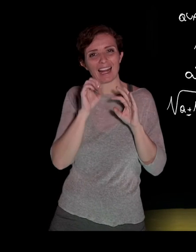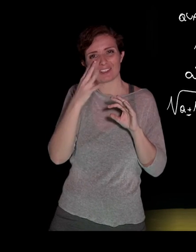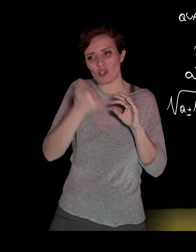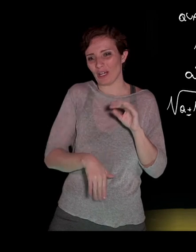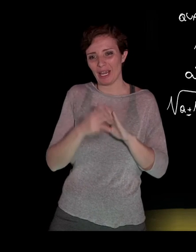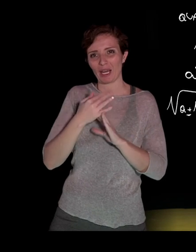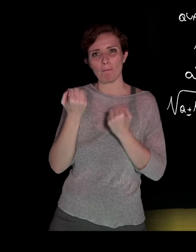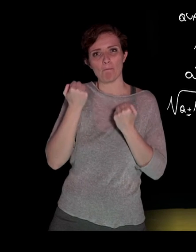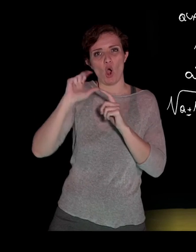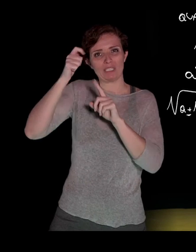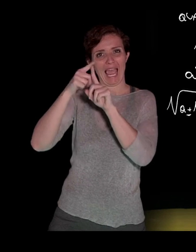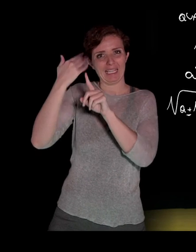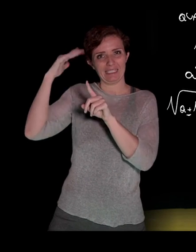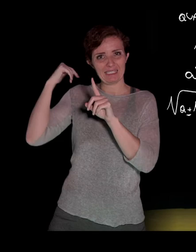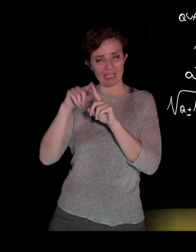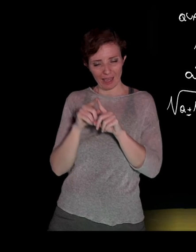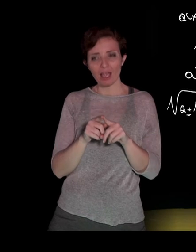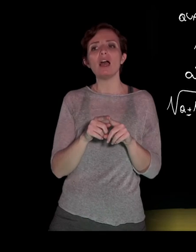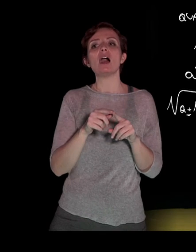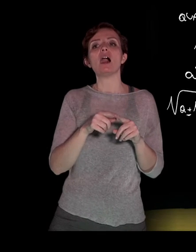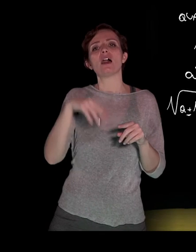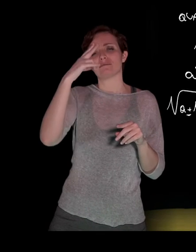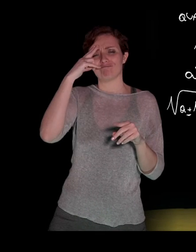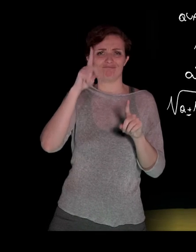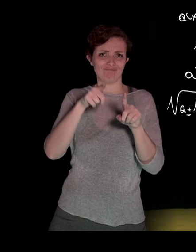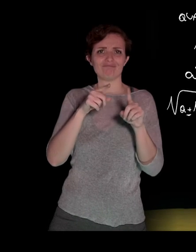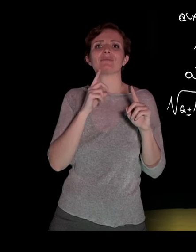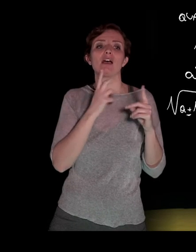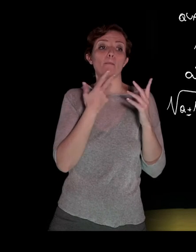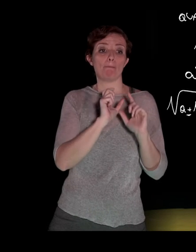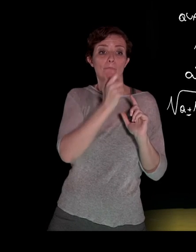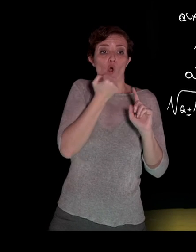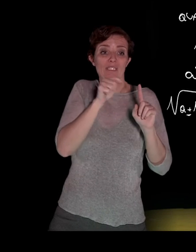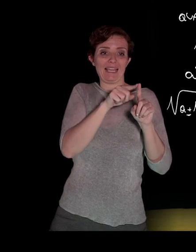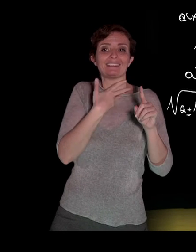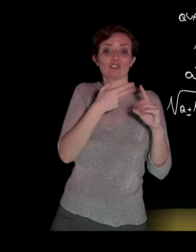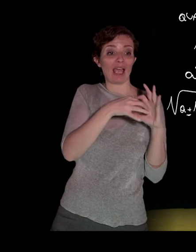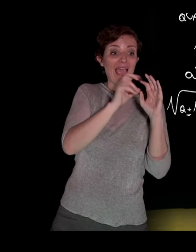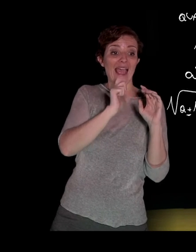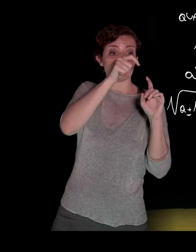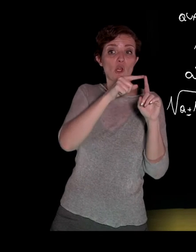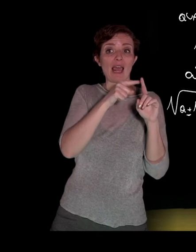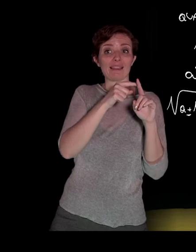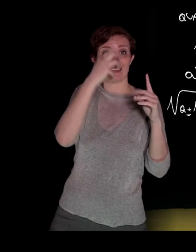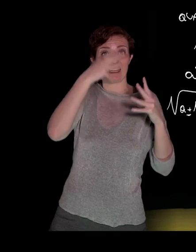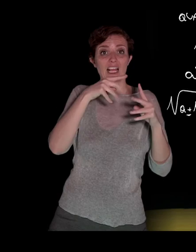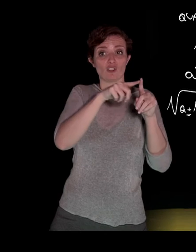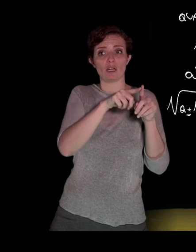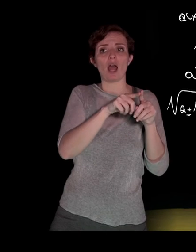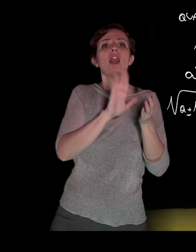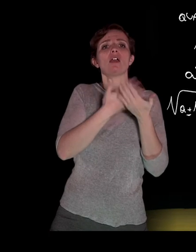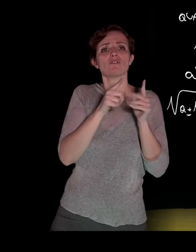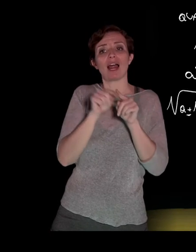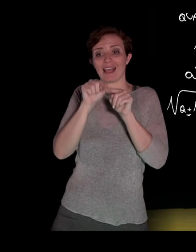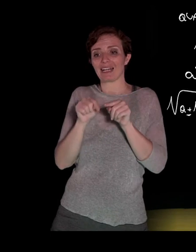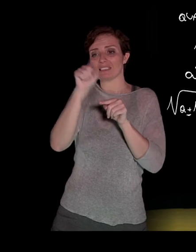sempre la potenza caratterizzata da un esponente nazionale è uguale alla radice ennesima via la m che